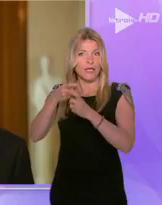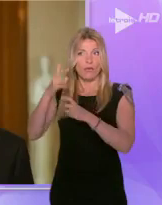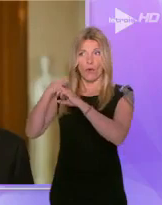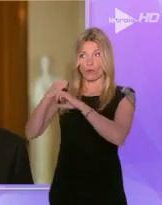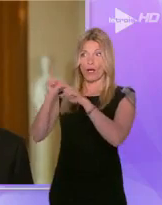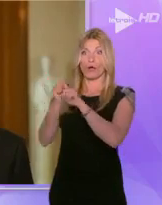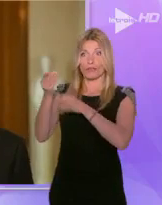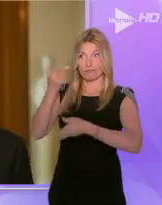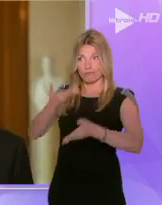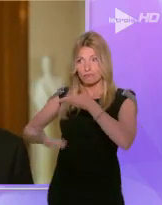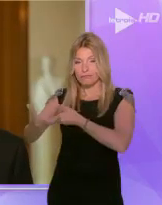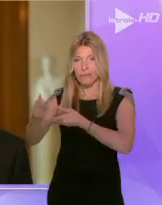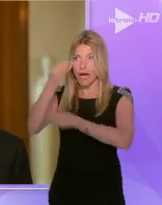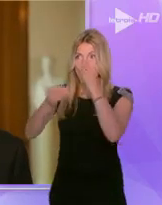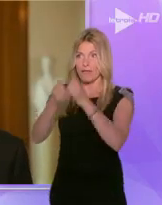plus jeunes.